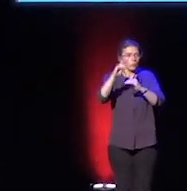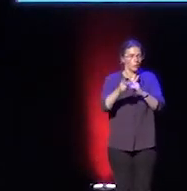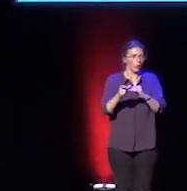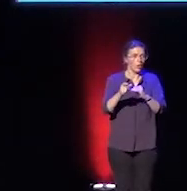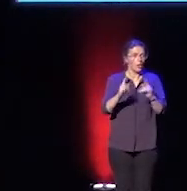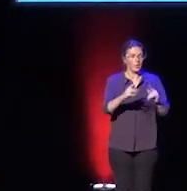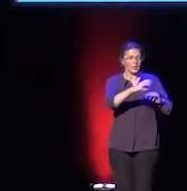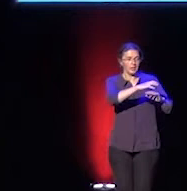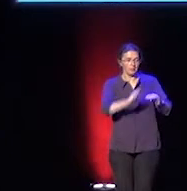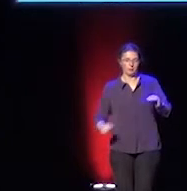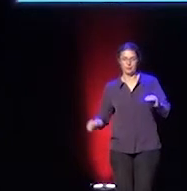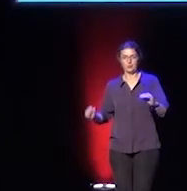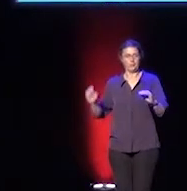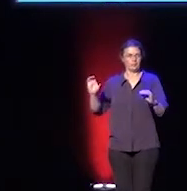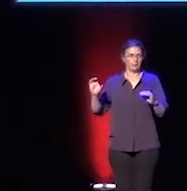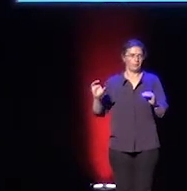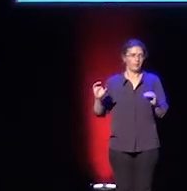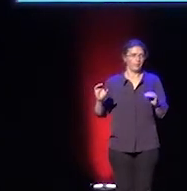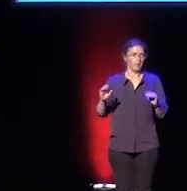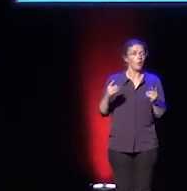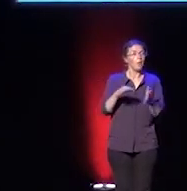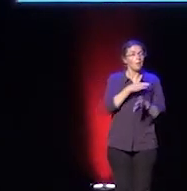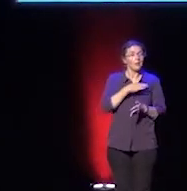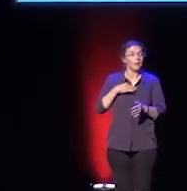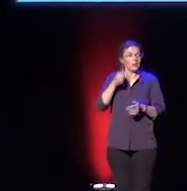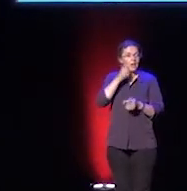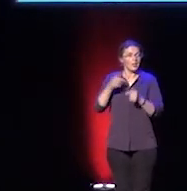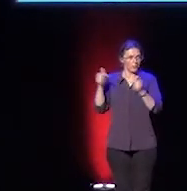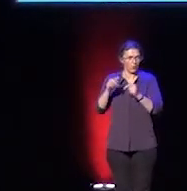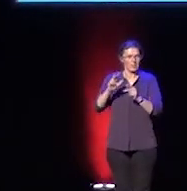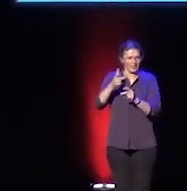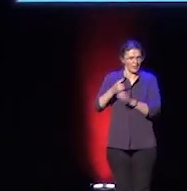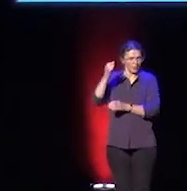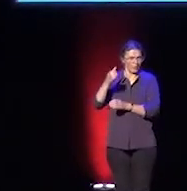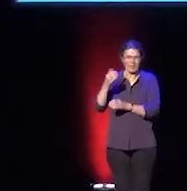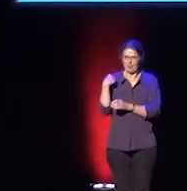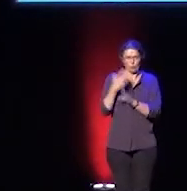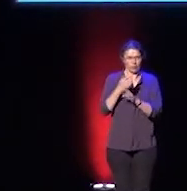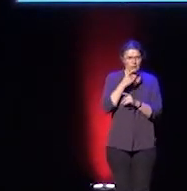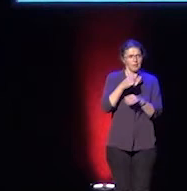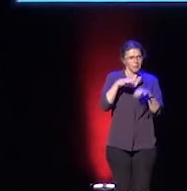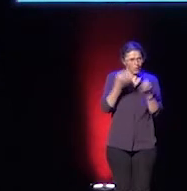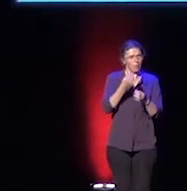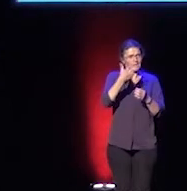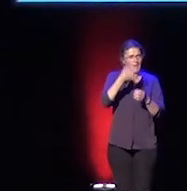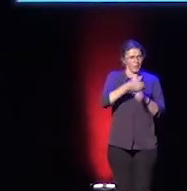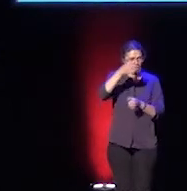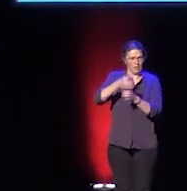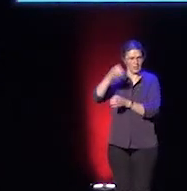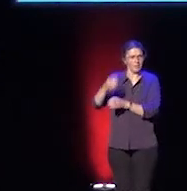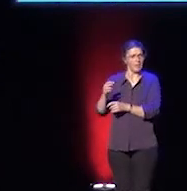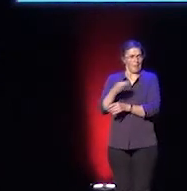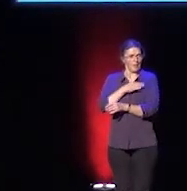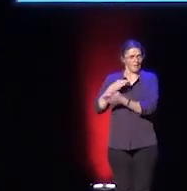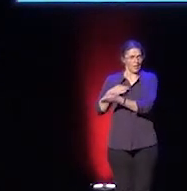nicht ersetzen. Und die private Altersvorsorge, die dritte Säule, das wurde heute schon mal angesprochen. Wie soll